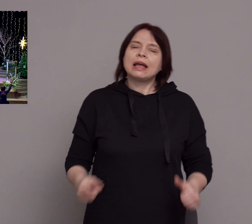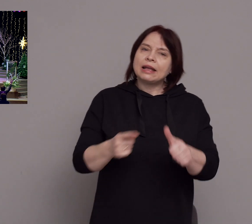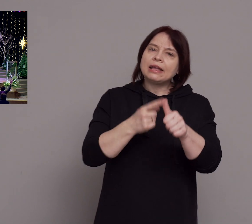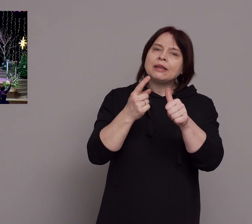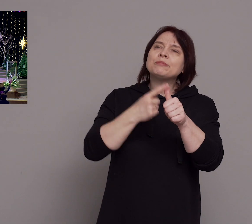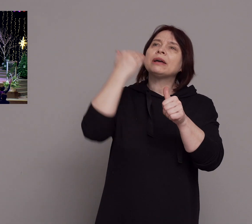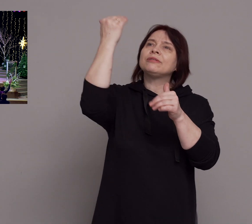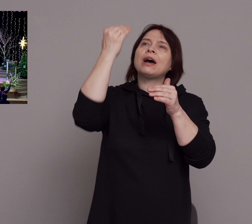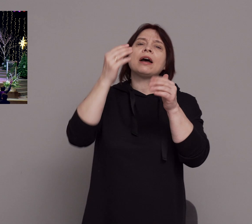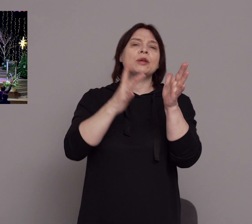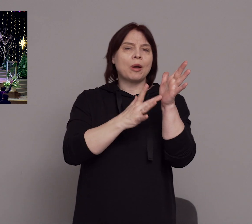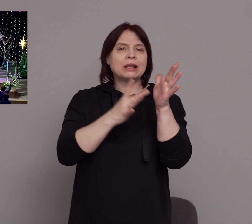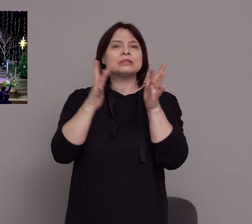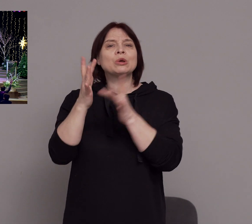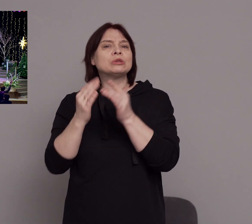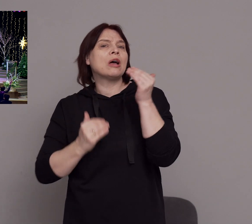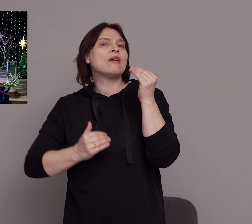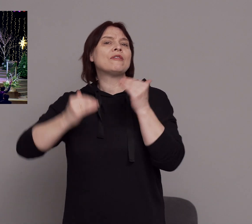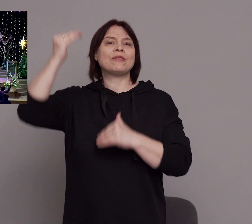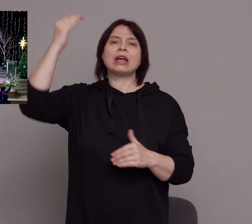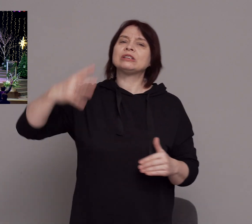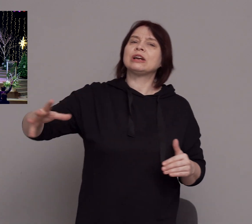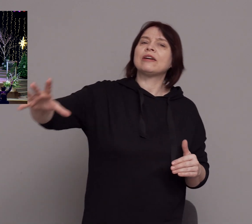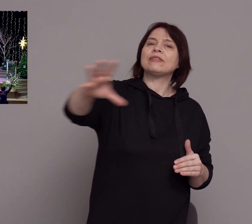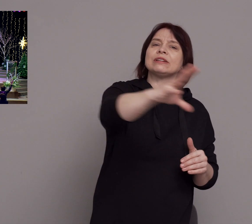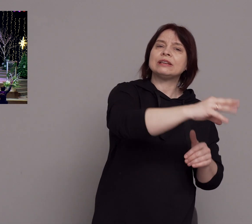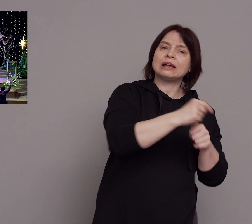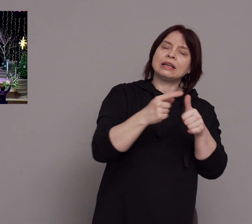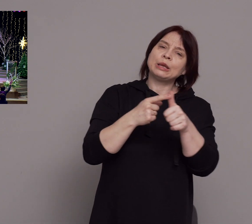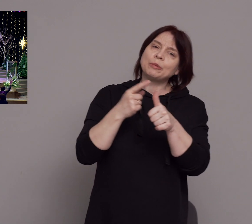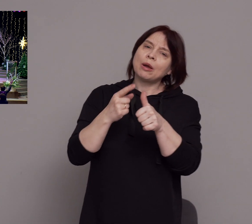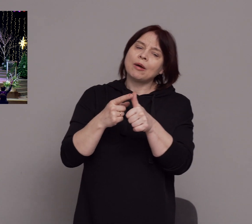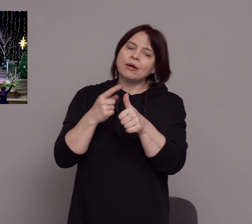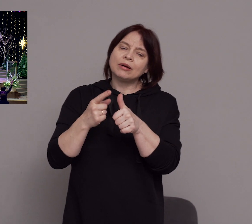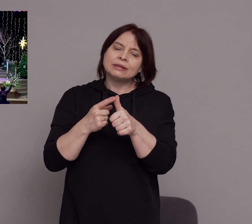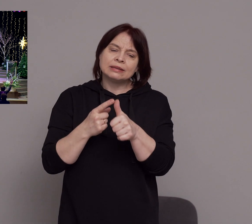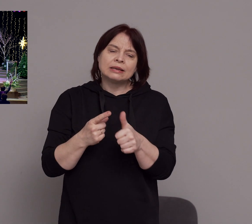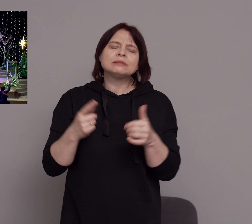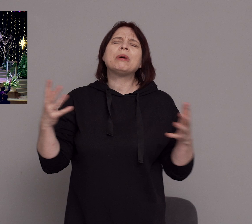Имя твое, Иисус, выше всех имен.